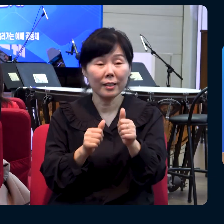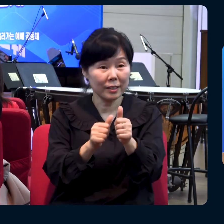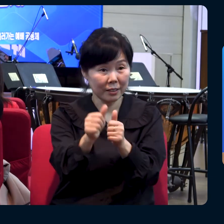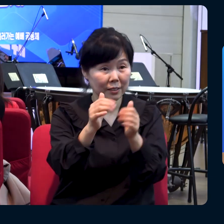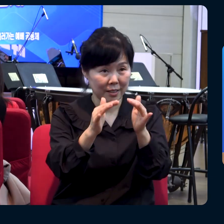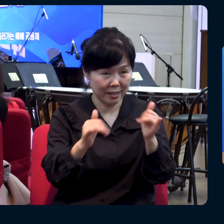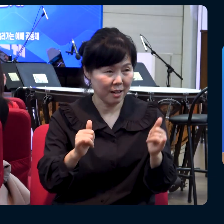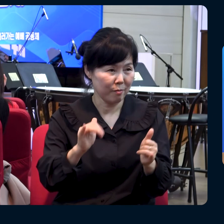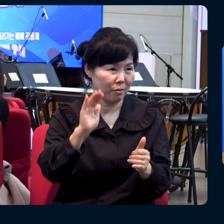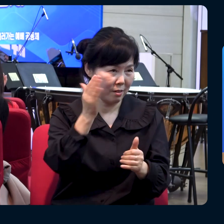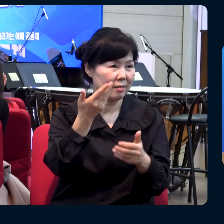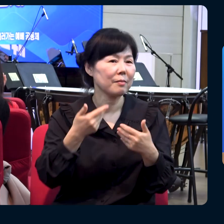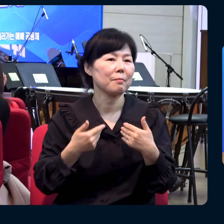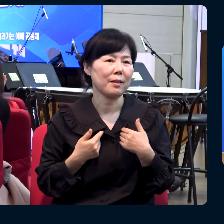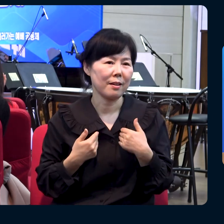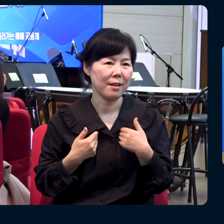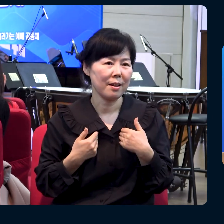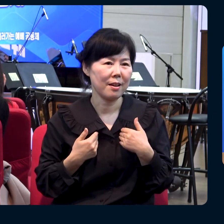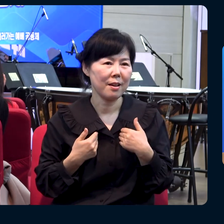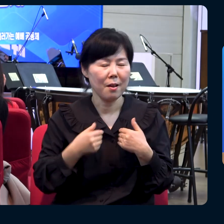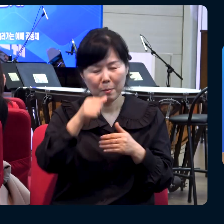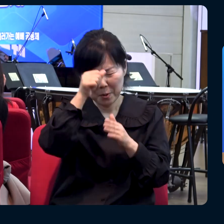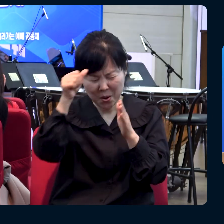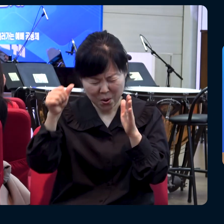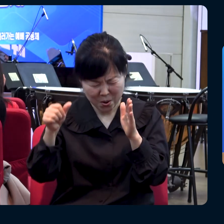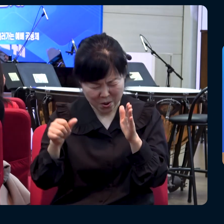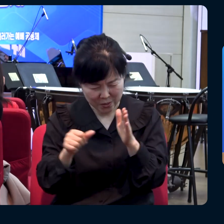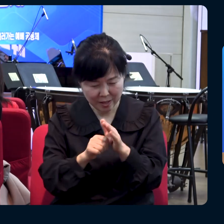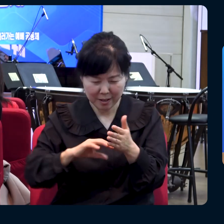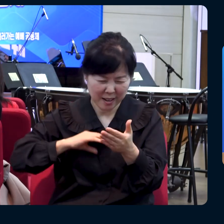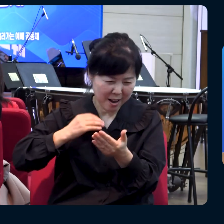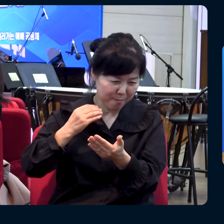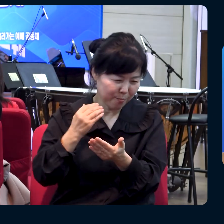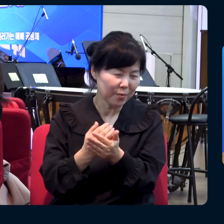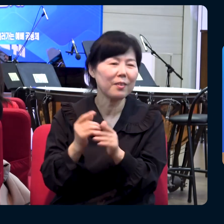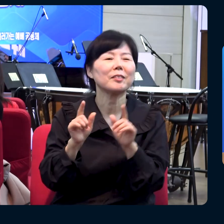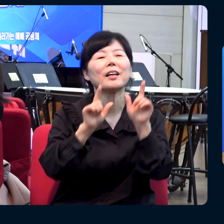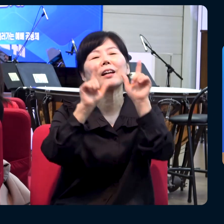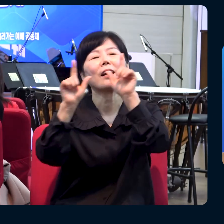우리가 승리의 사람이 되어야 평생 감격스러운 예배를 드려요.